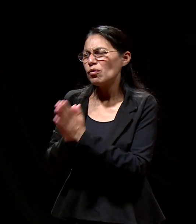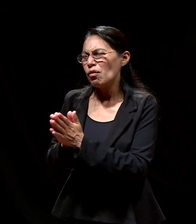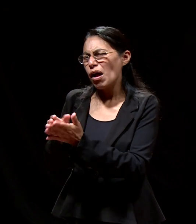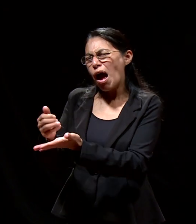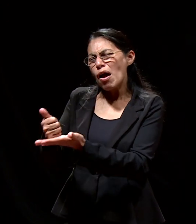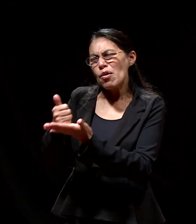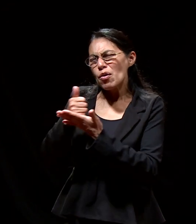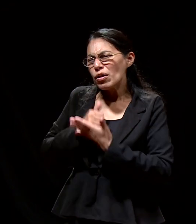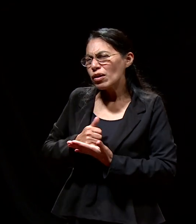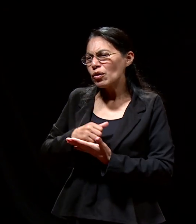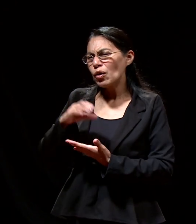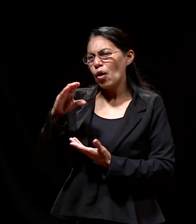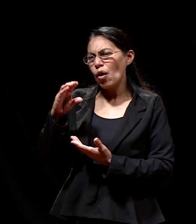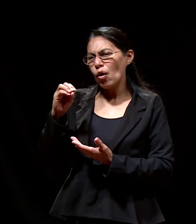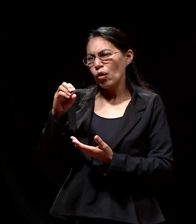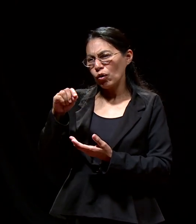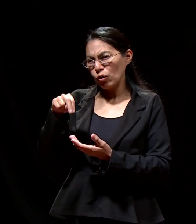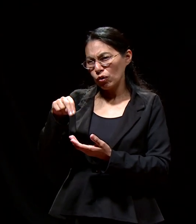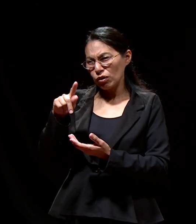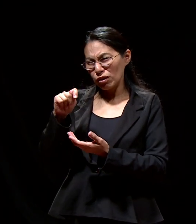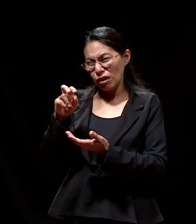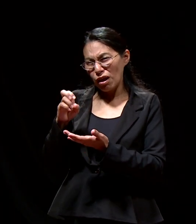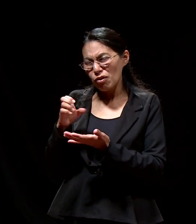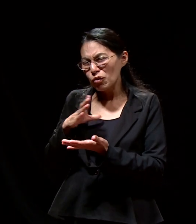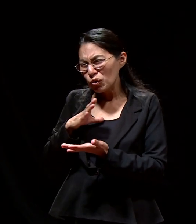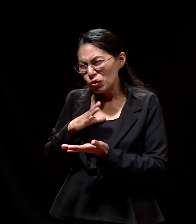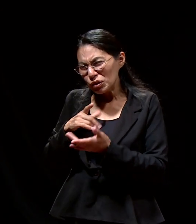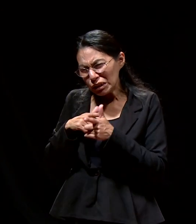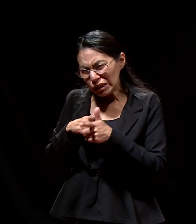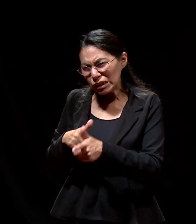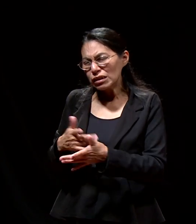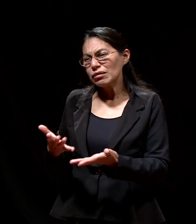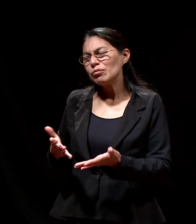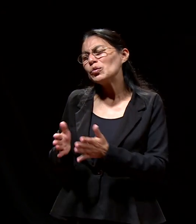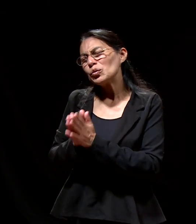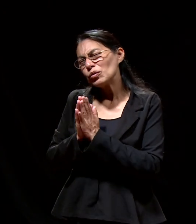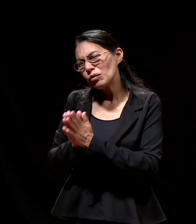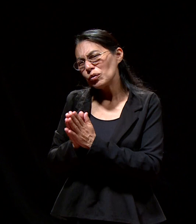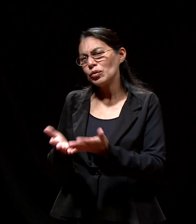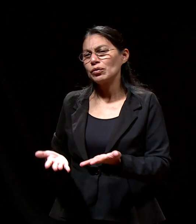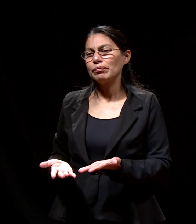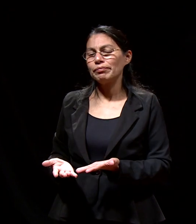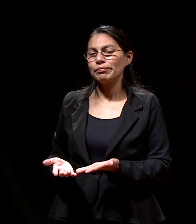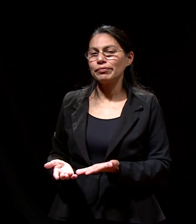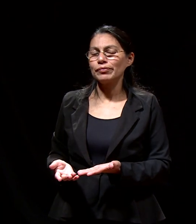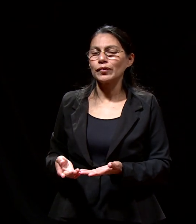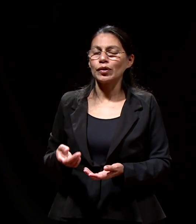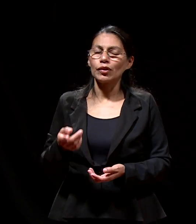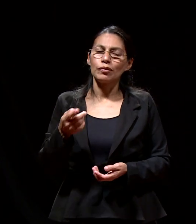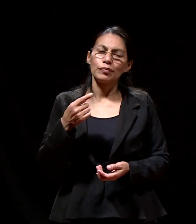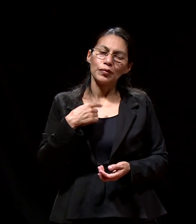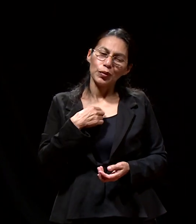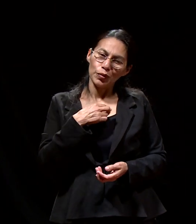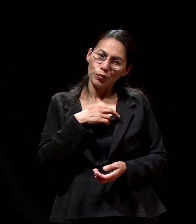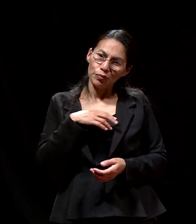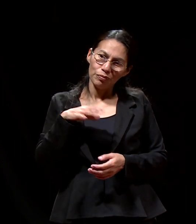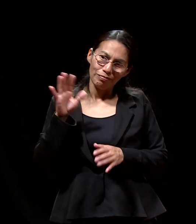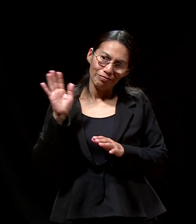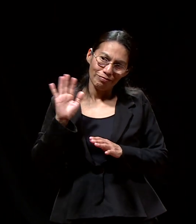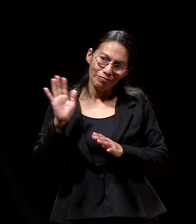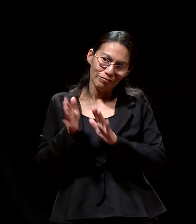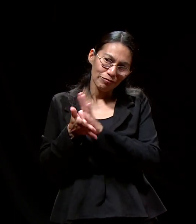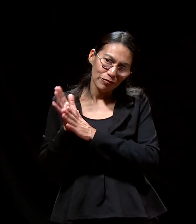contrato pues vamos a ver y yo le dije maestra si Dios quiere